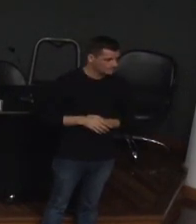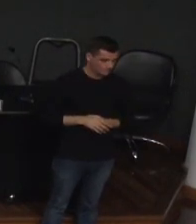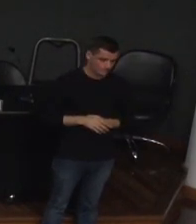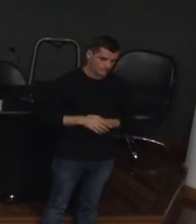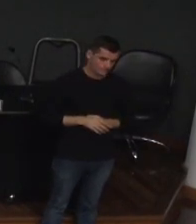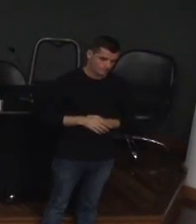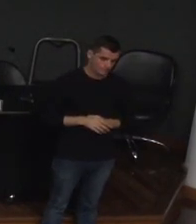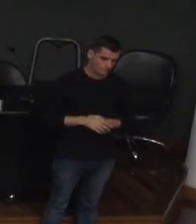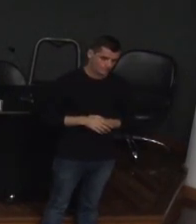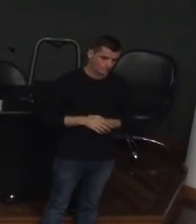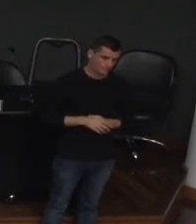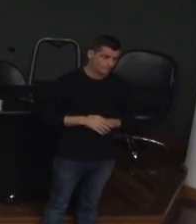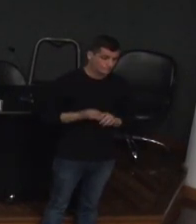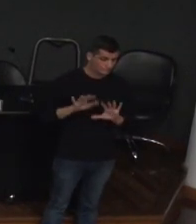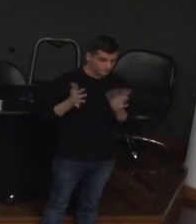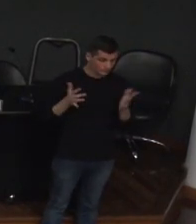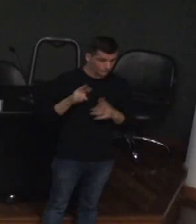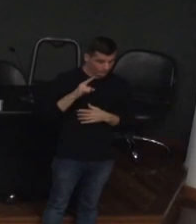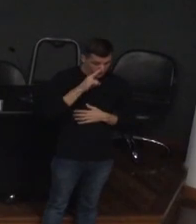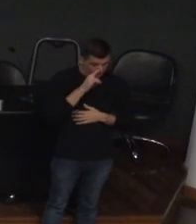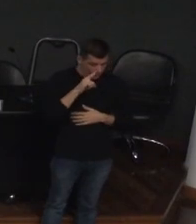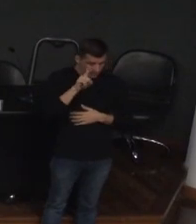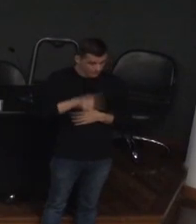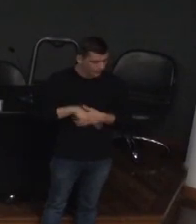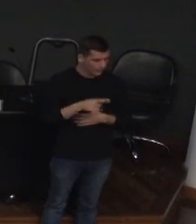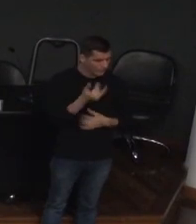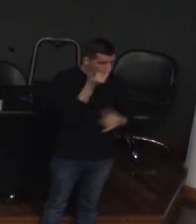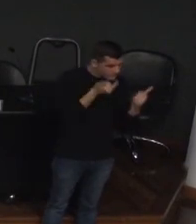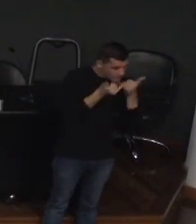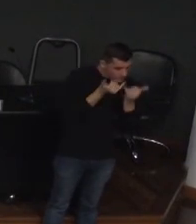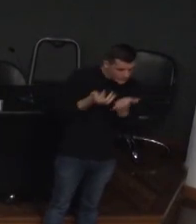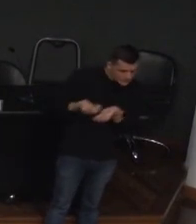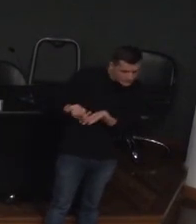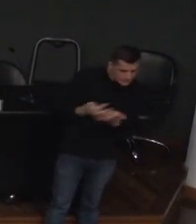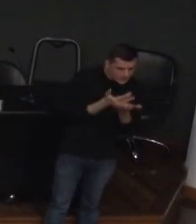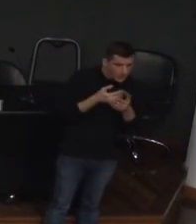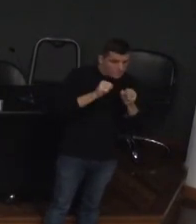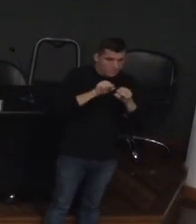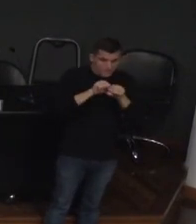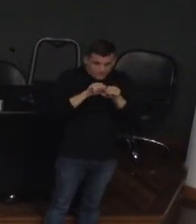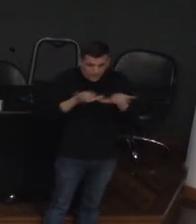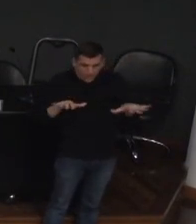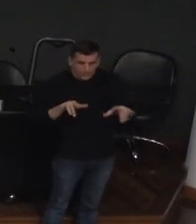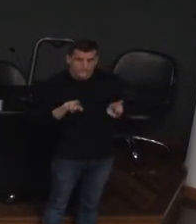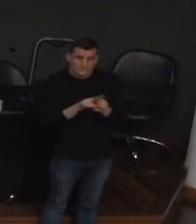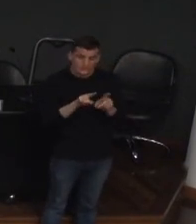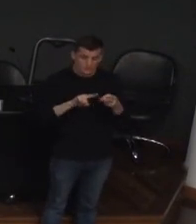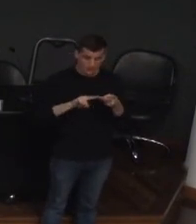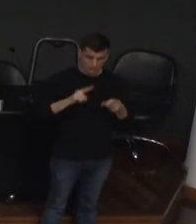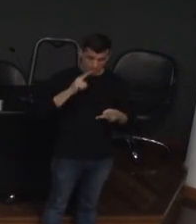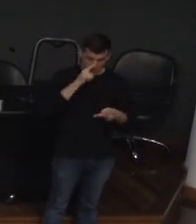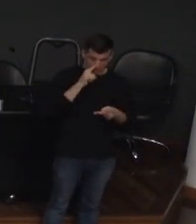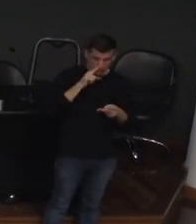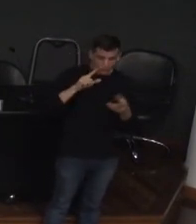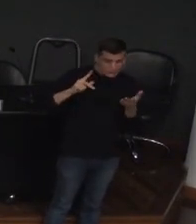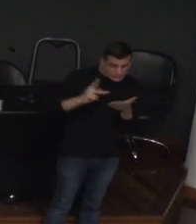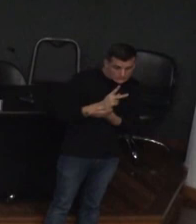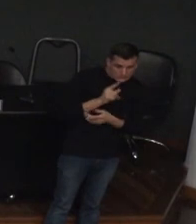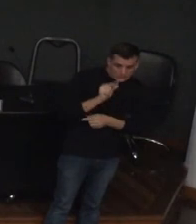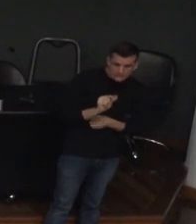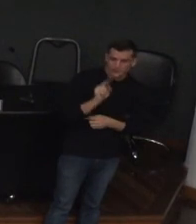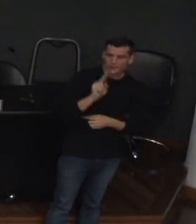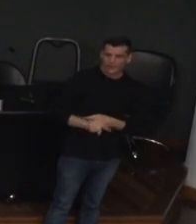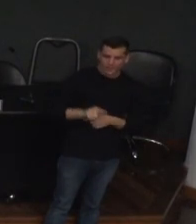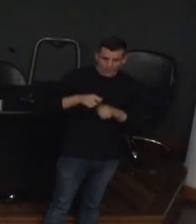O evento de risco para nós é um incidente de vazamento de dados. A causa desse incidente, uma das, né, que a gente colocou aqui, seria a ausência